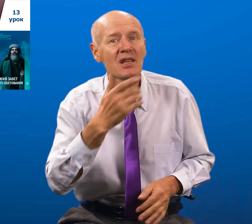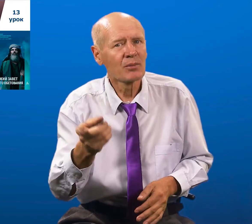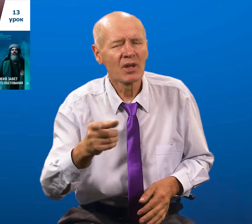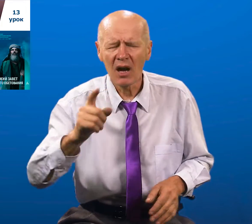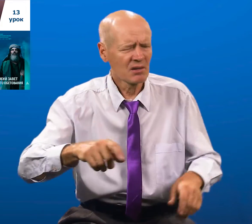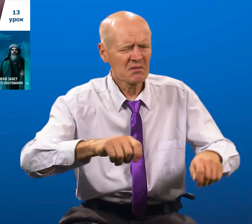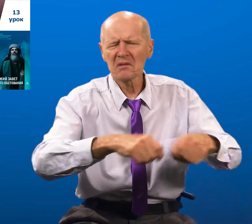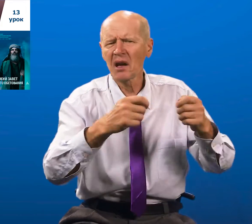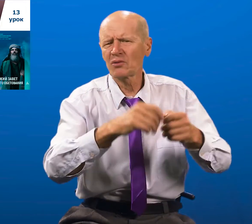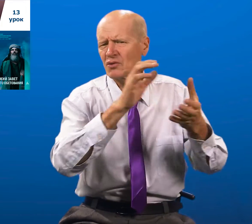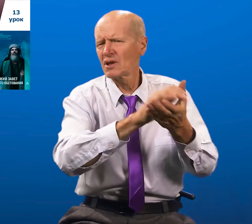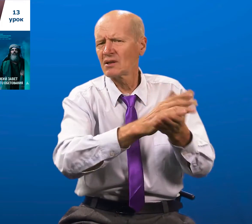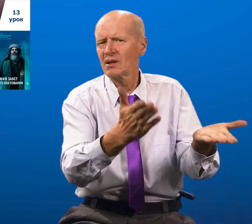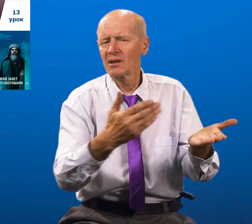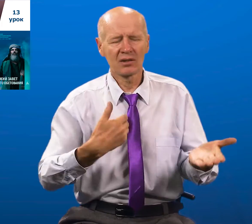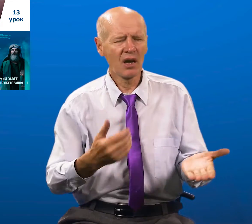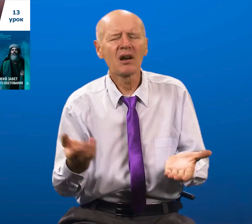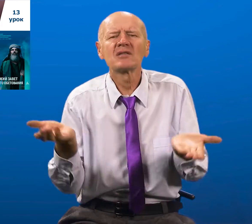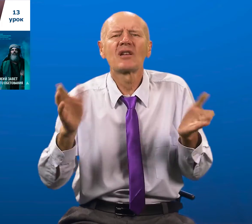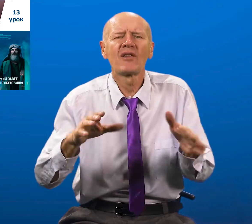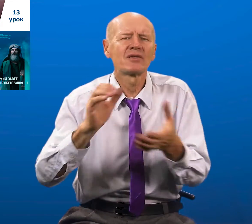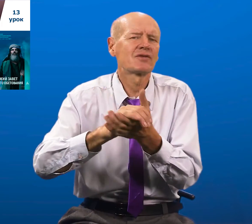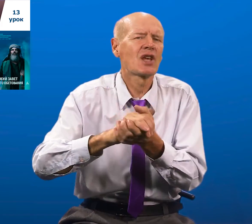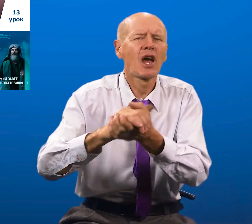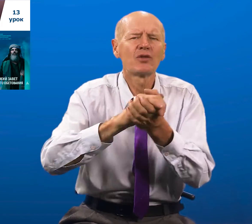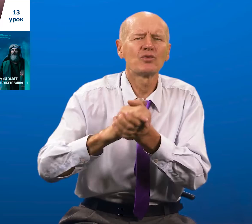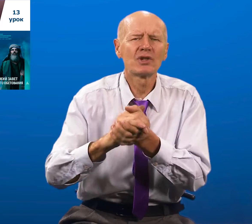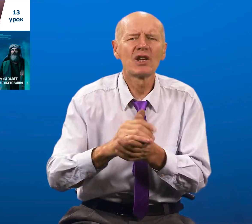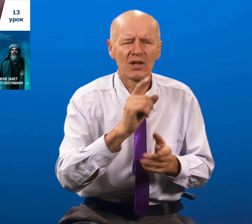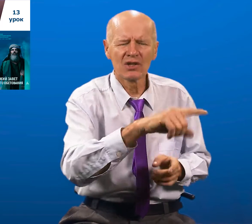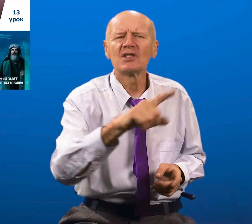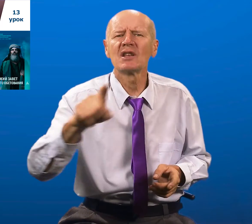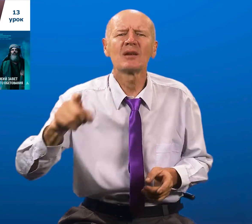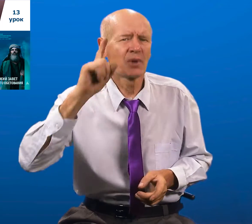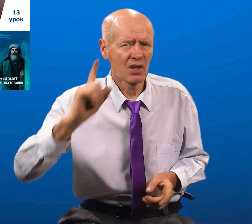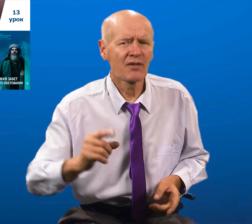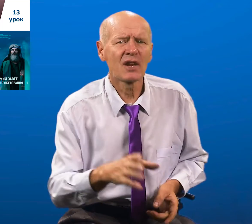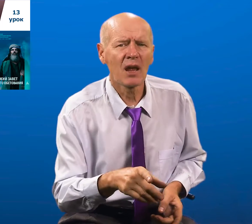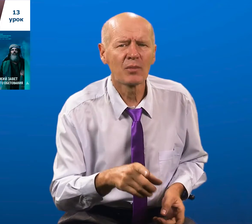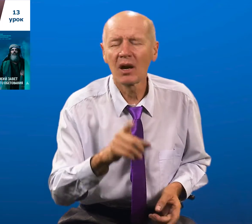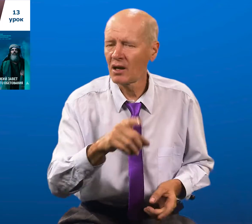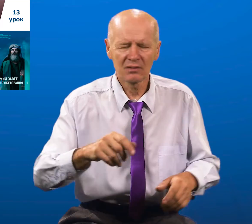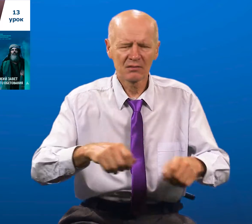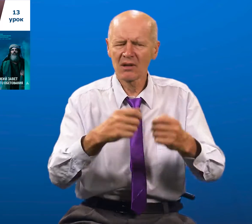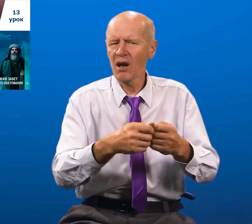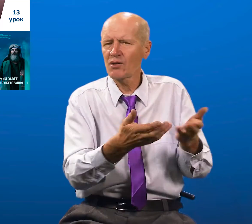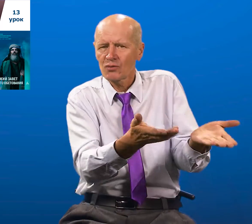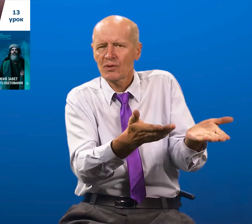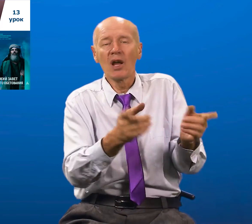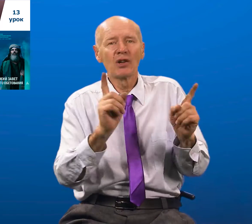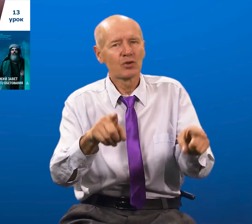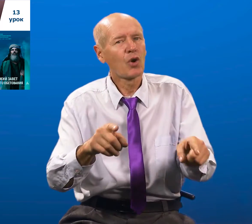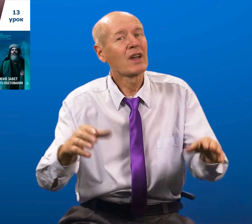они нарушили, хотя я оставался в союзе с ними, говорит Господь. Но вот завет, который я заключу